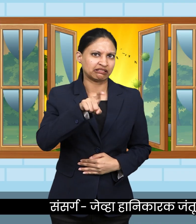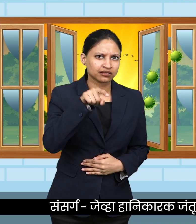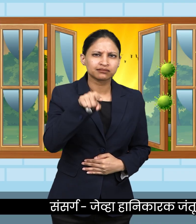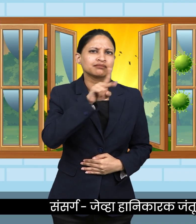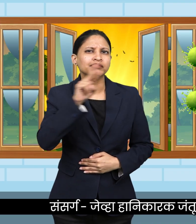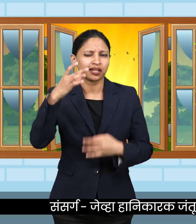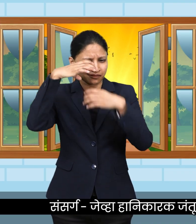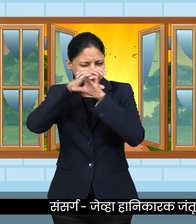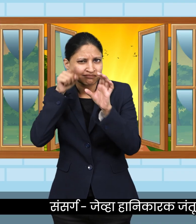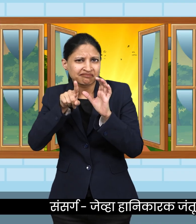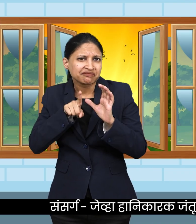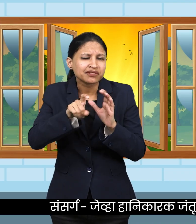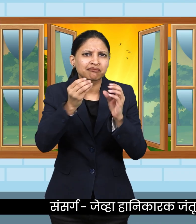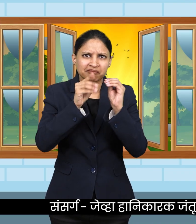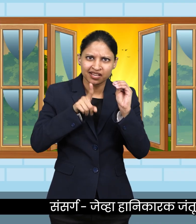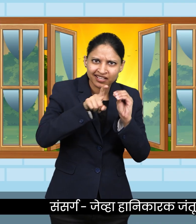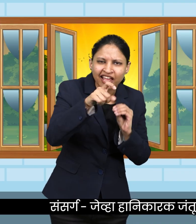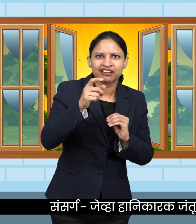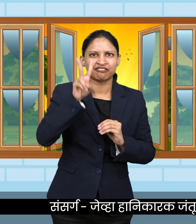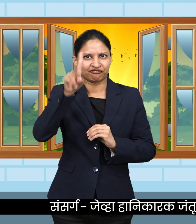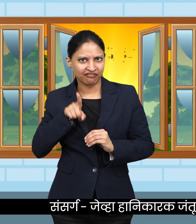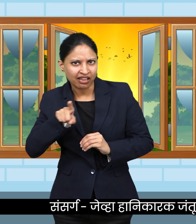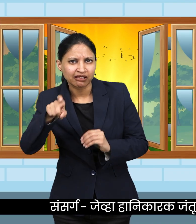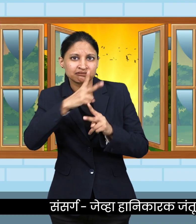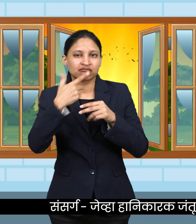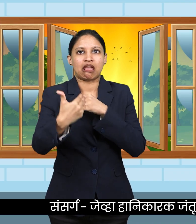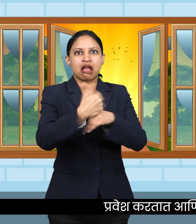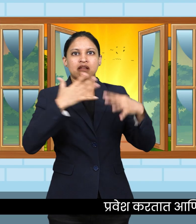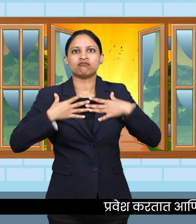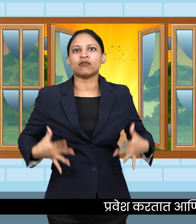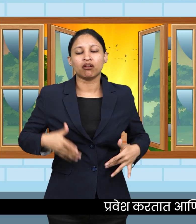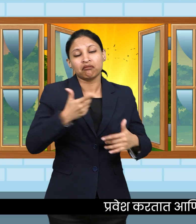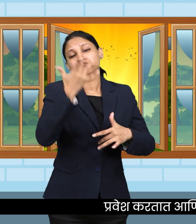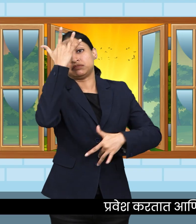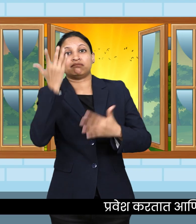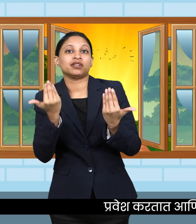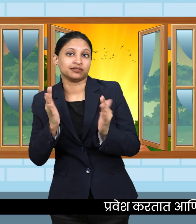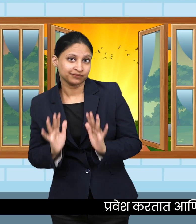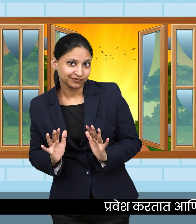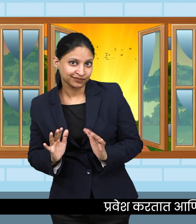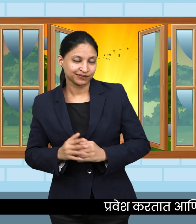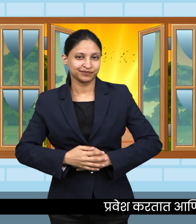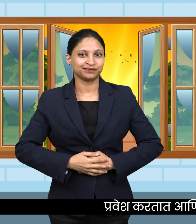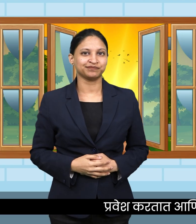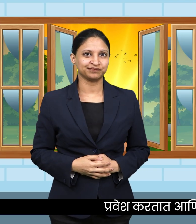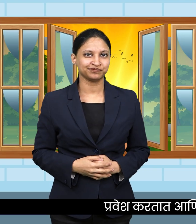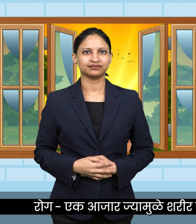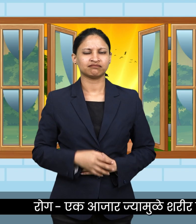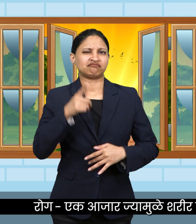संसर्ग: जेव्हा हानिकारक जंतू शरीरात प्रवेश करतात आणि आजारपण. रोग: